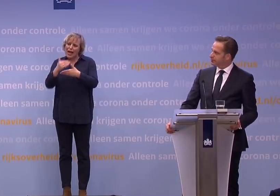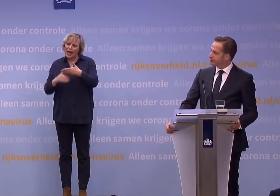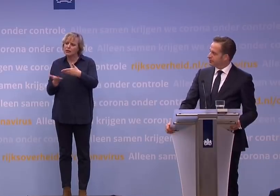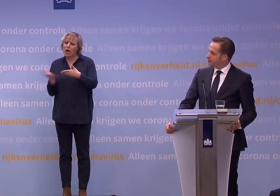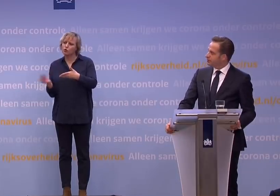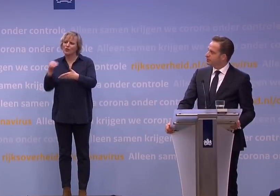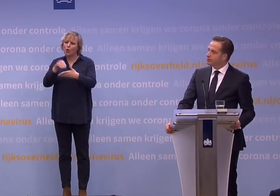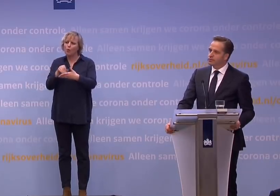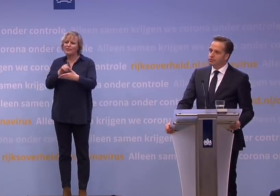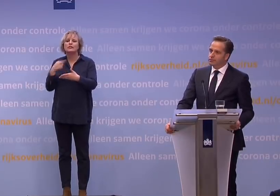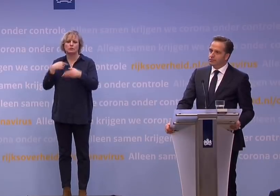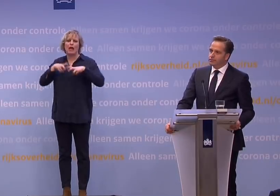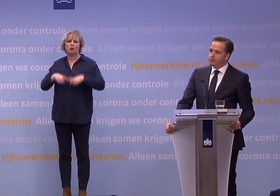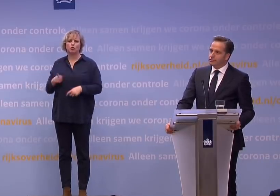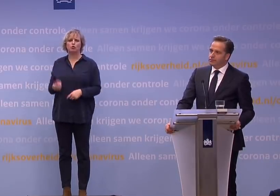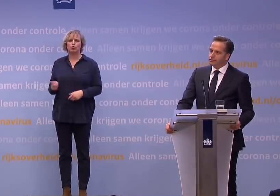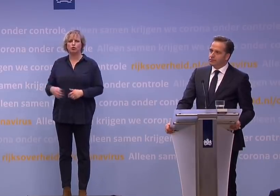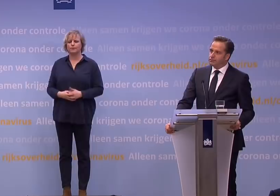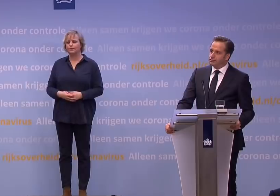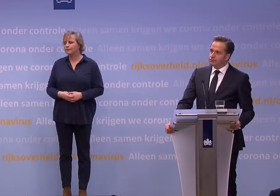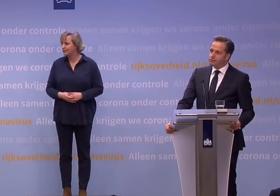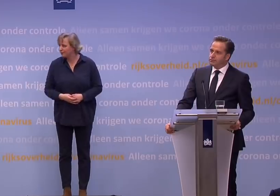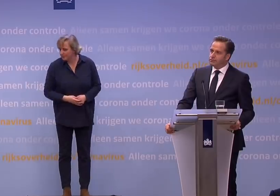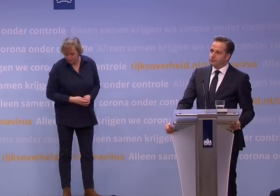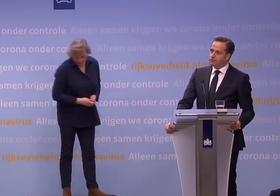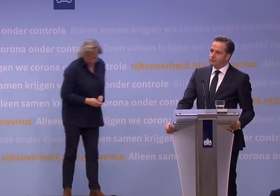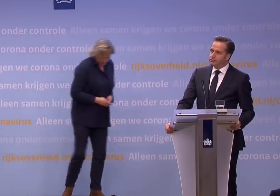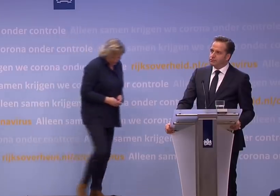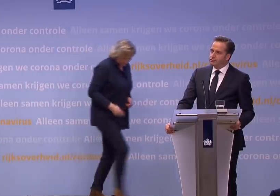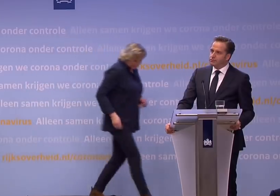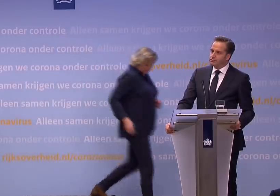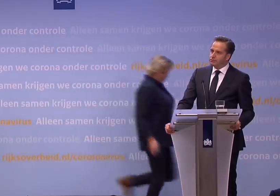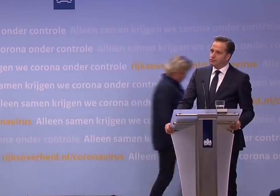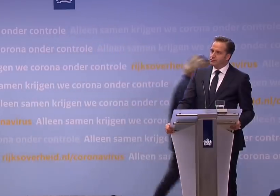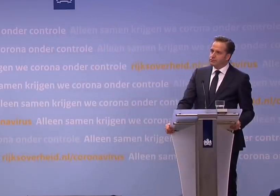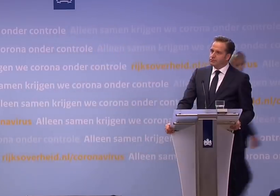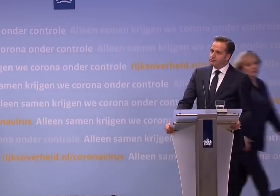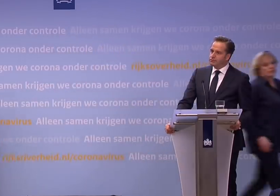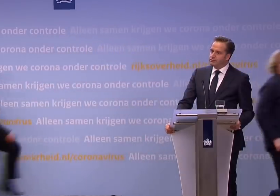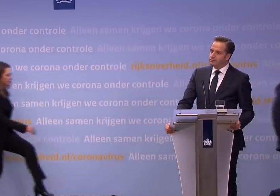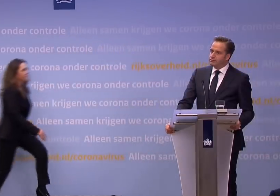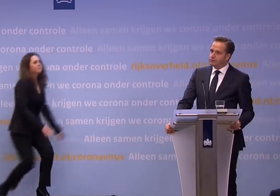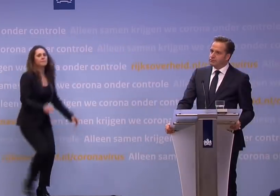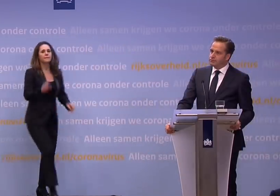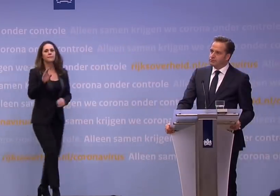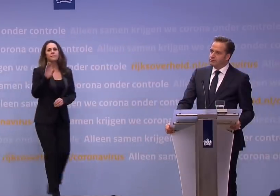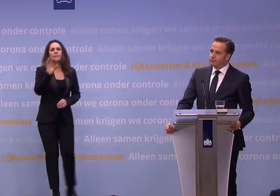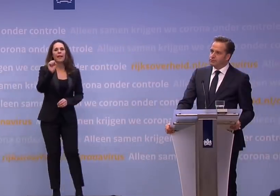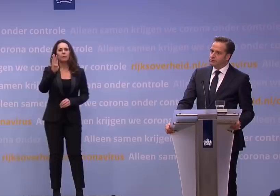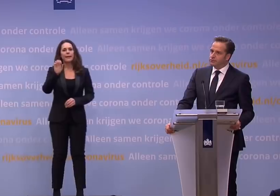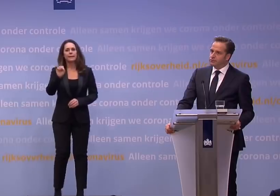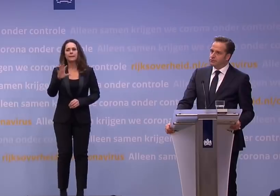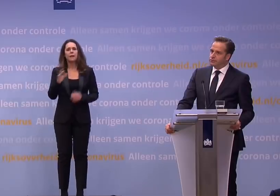uitzonderingen, dus ik denk het niet, maar dat gaan we nog even uitzoeken. SPS. Even voor de duidelijkheid, wanneer gaat de avondklok in?